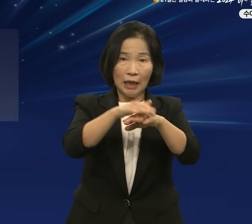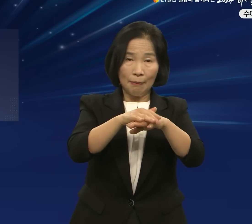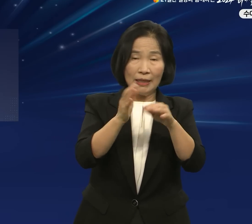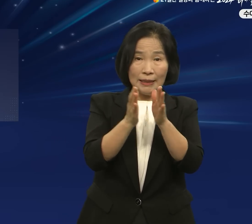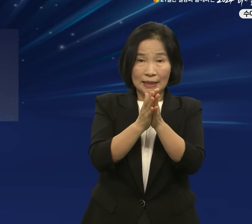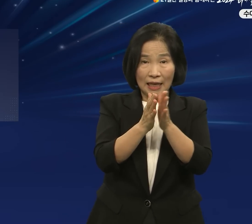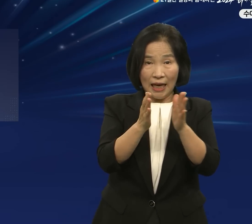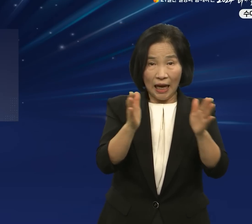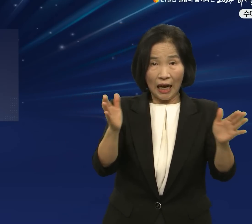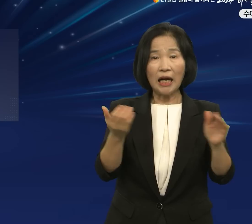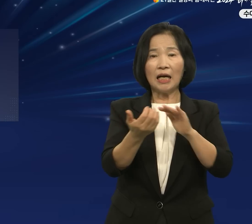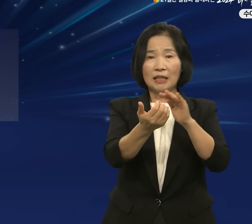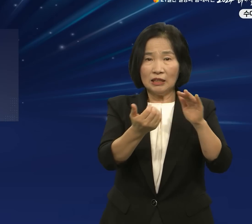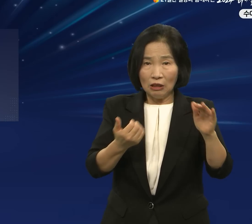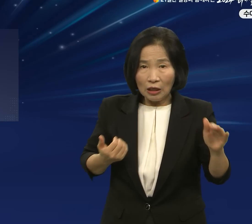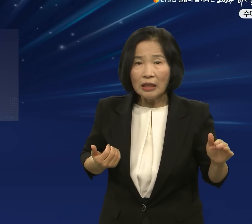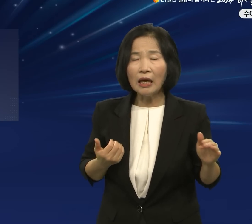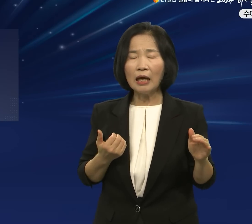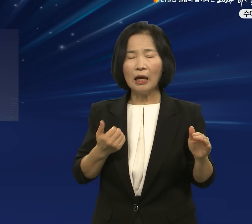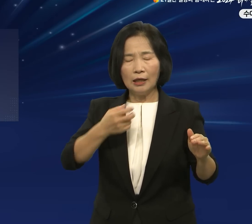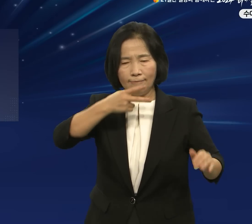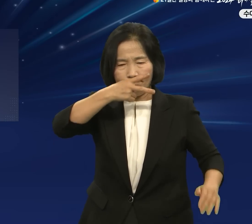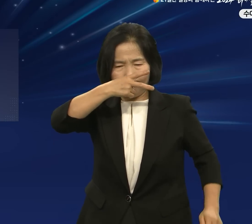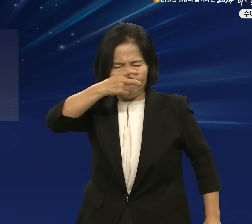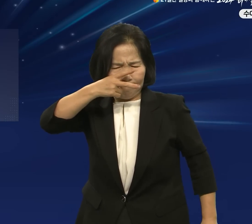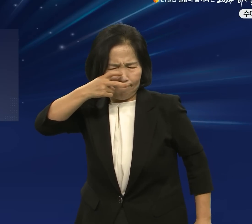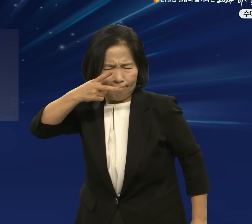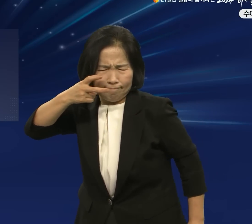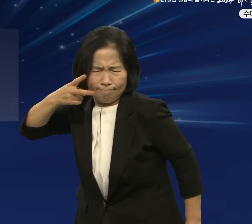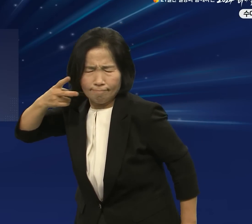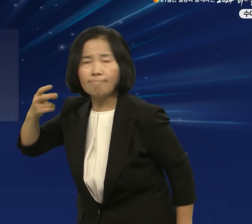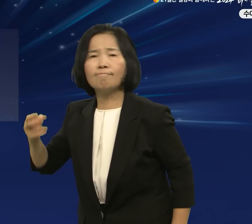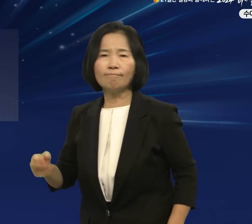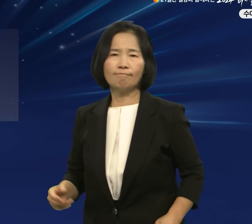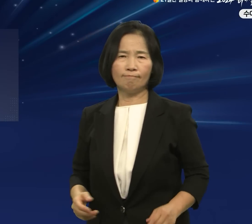전에 거의 100% 주무십니다.